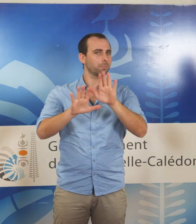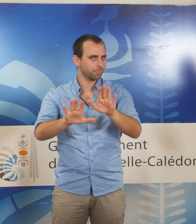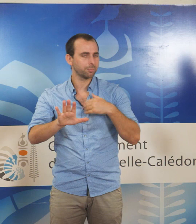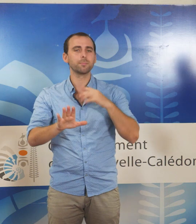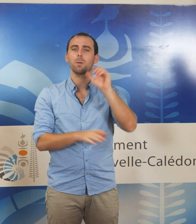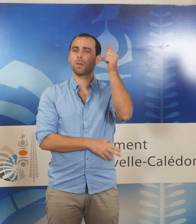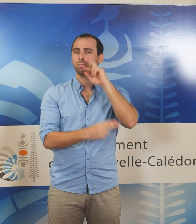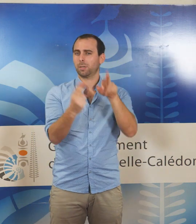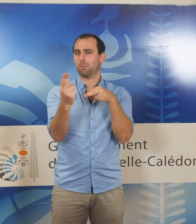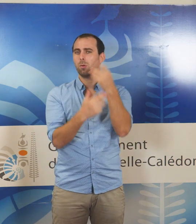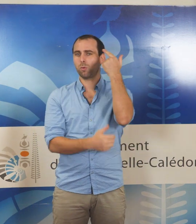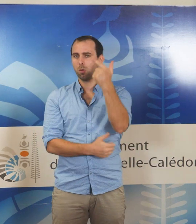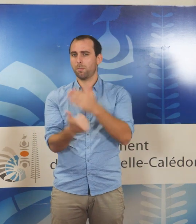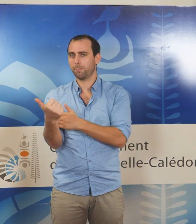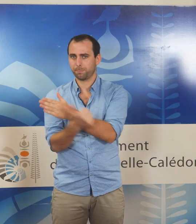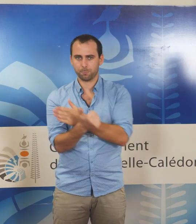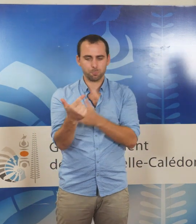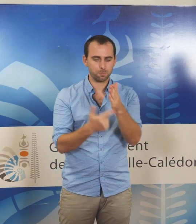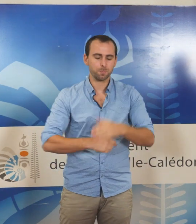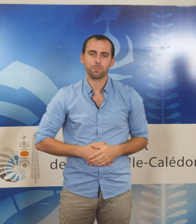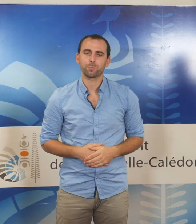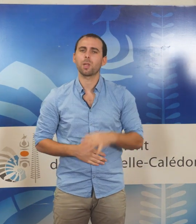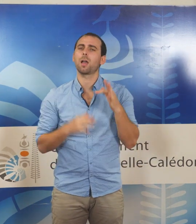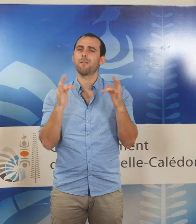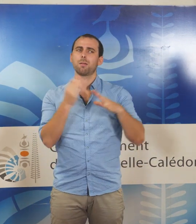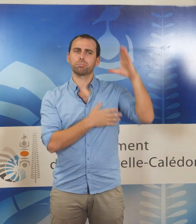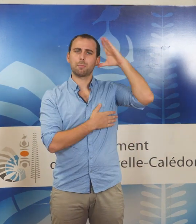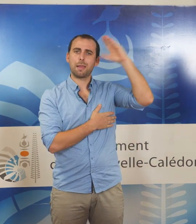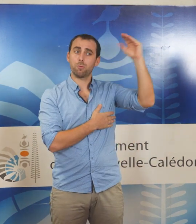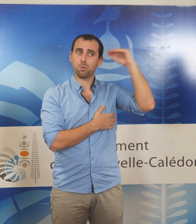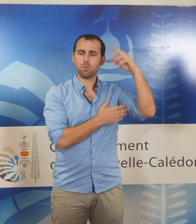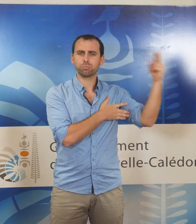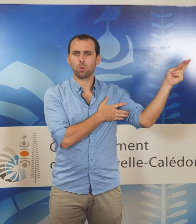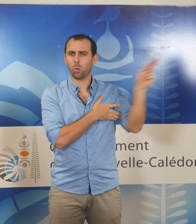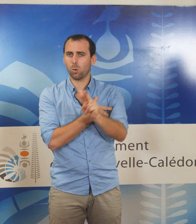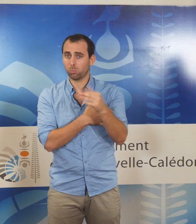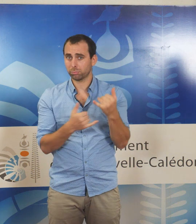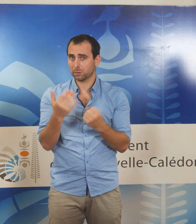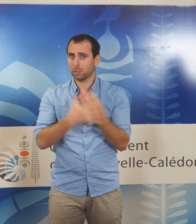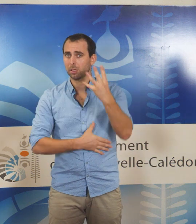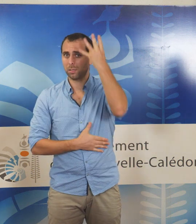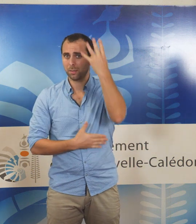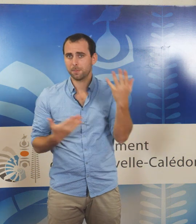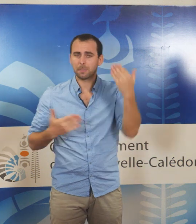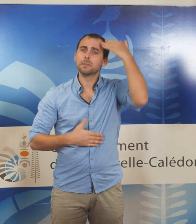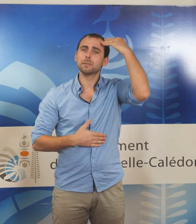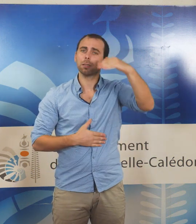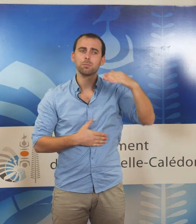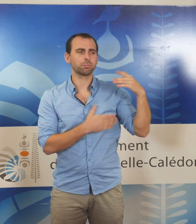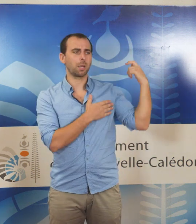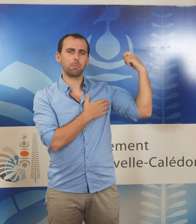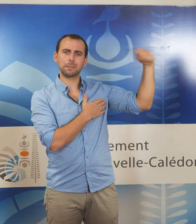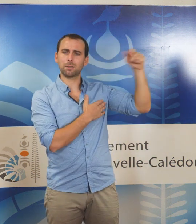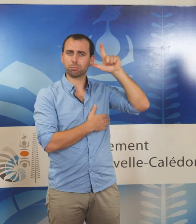autres sujets. La question du retour des étudiants en Nouvelle-Calédonie, puisque vous savez que depuis que le président de la